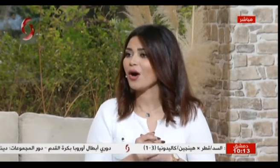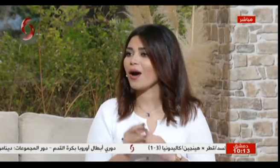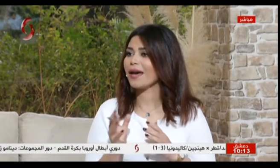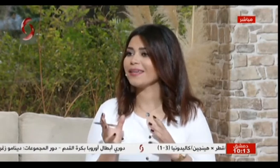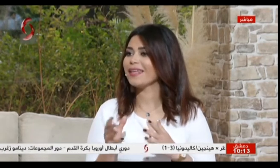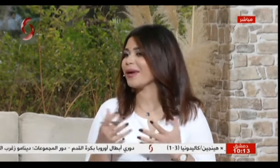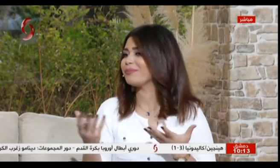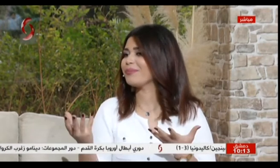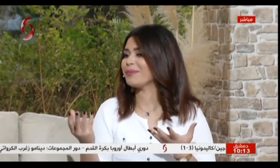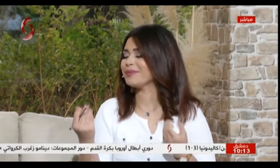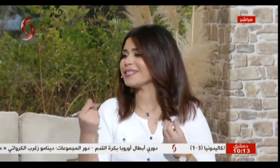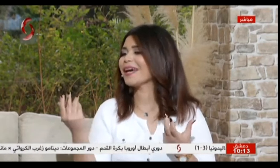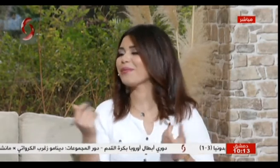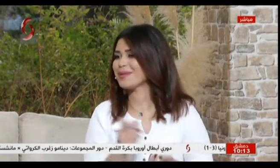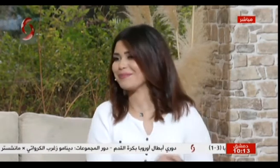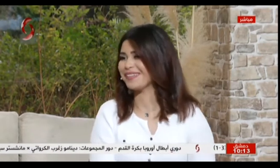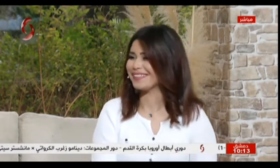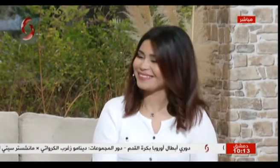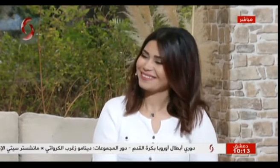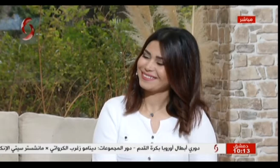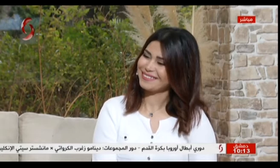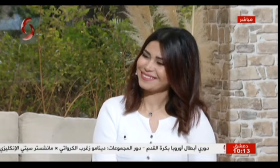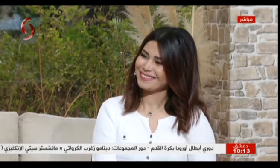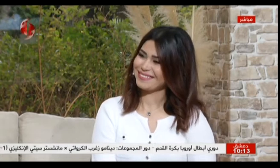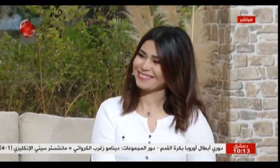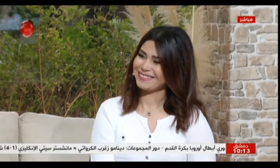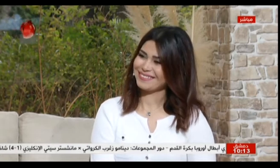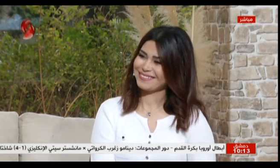بتستذكرها وأكيد هيك بتتذكرها ببسمة.